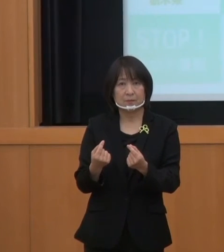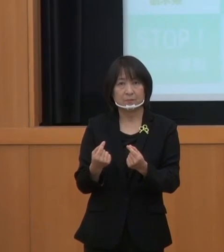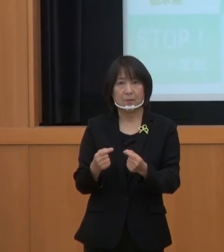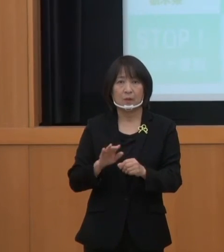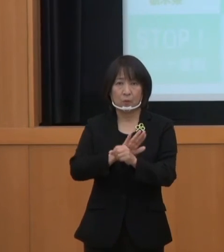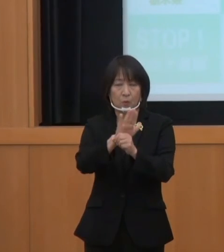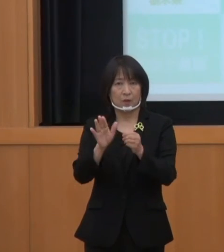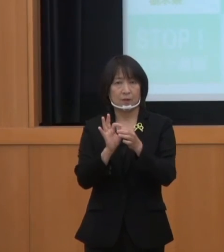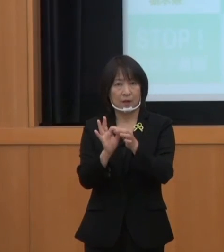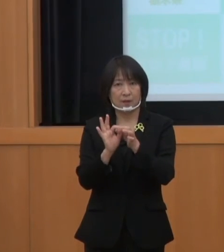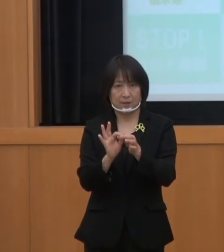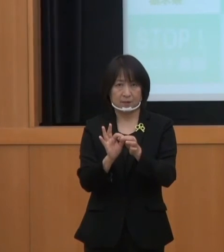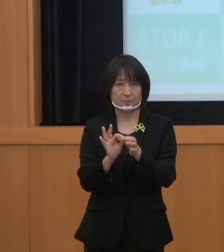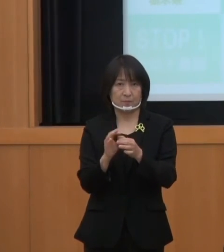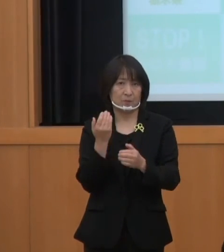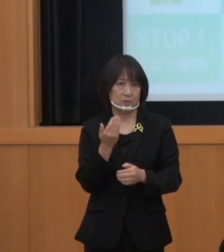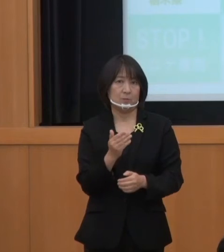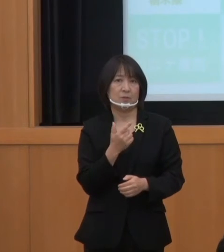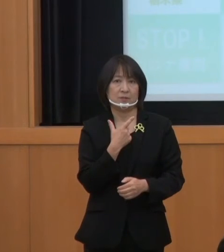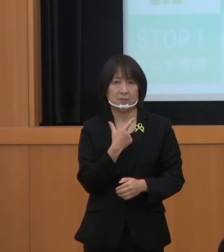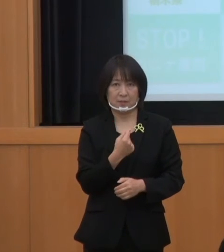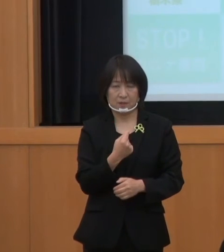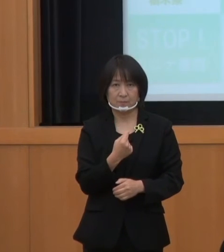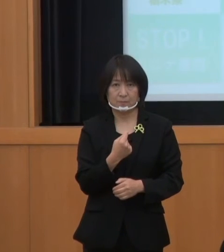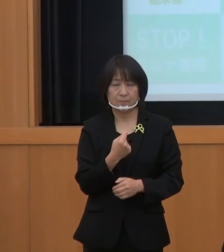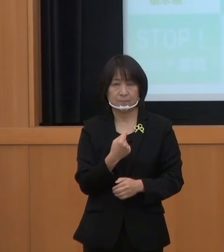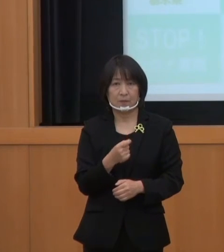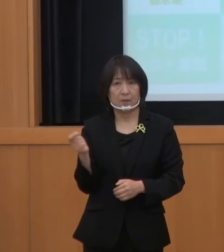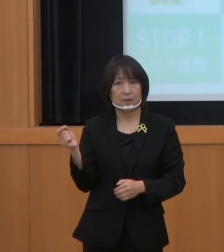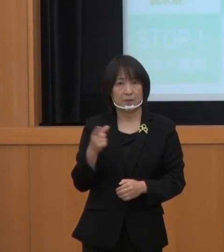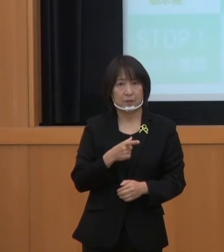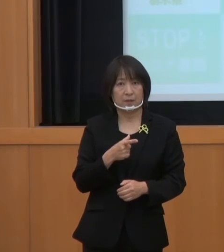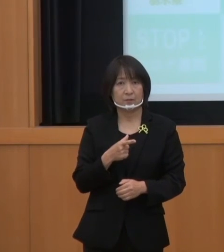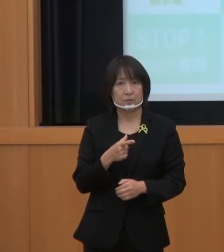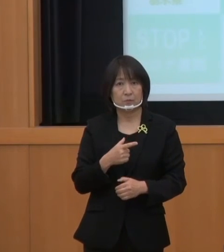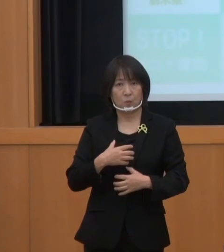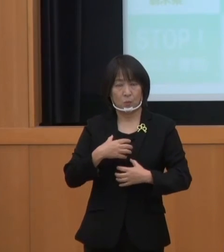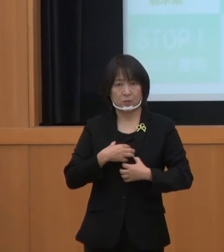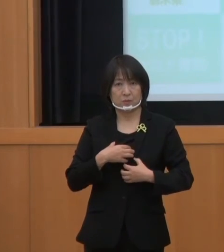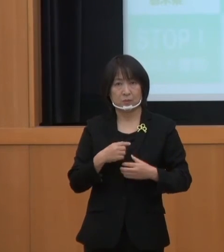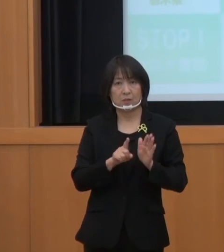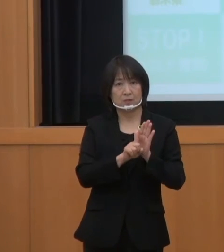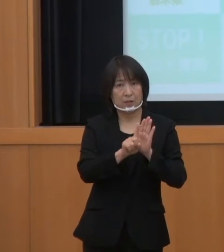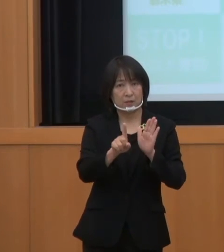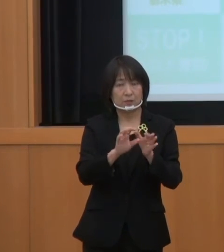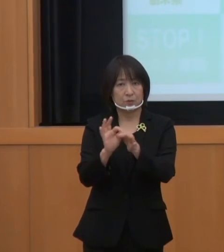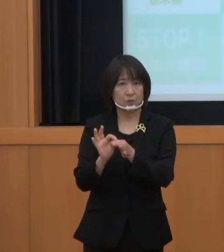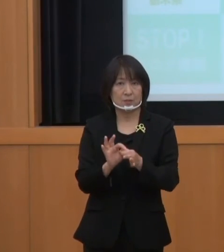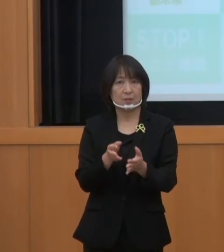。先ほど知事から緊急事態宣言に関する受け止めのご発言がありましたけれども、